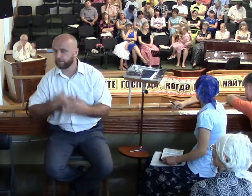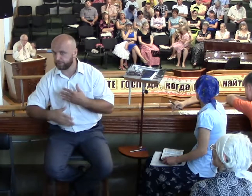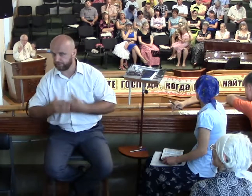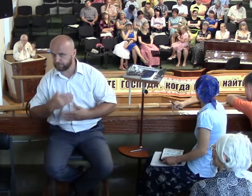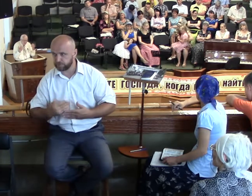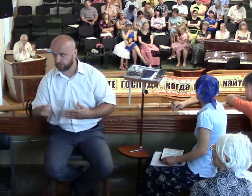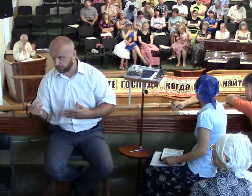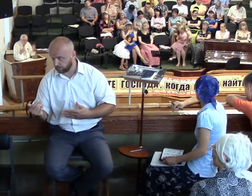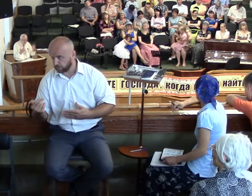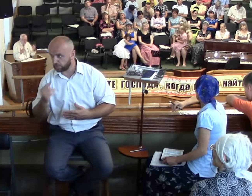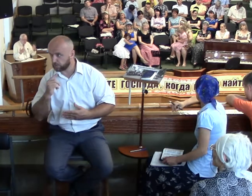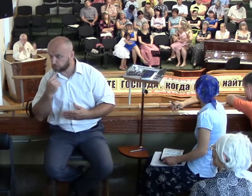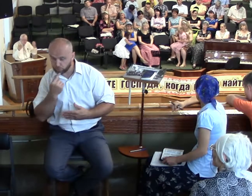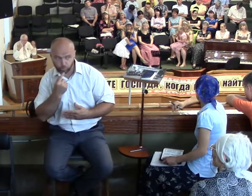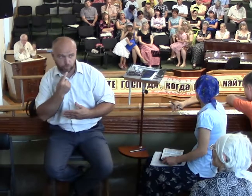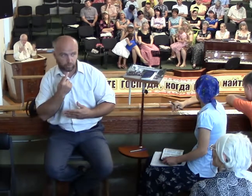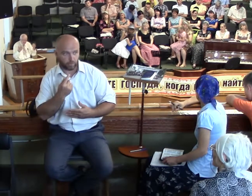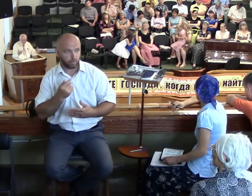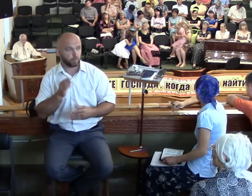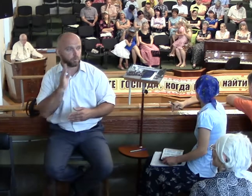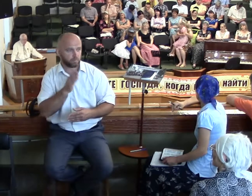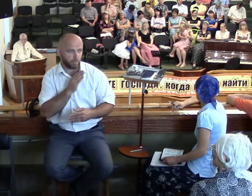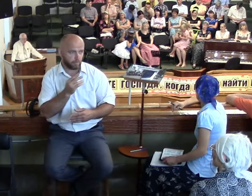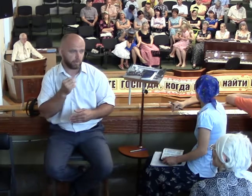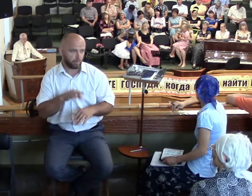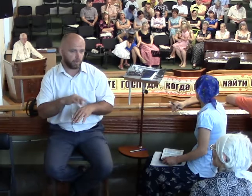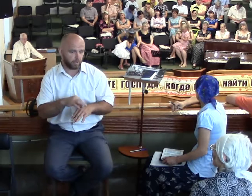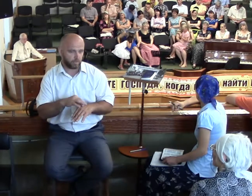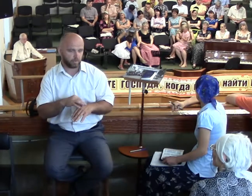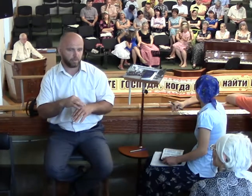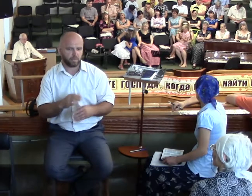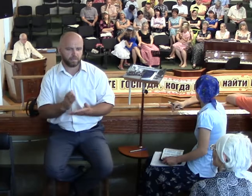понимание, куда ты идешь, и что на небесах твое все.